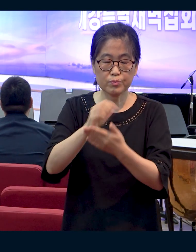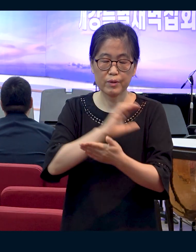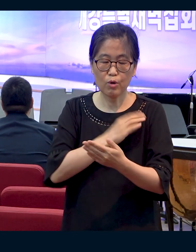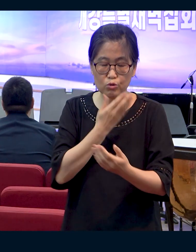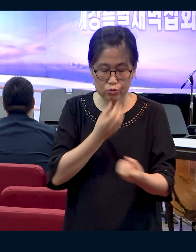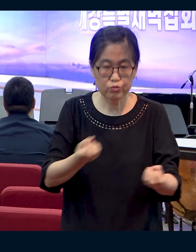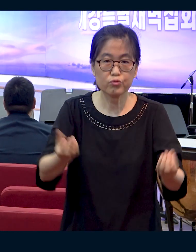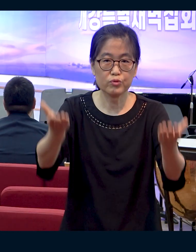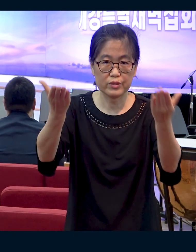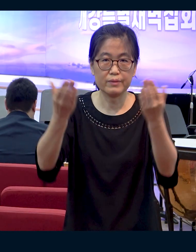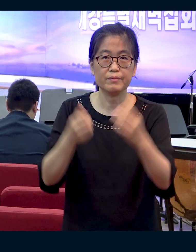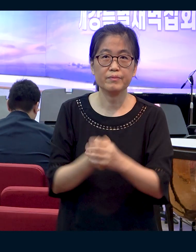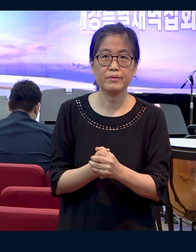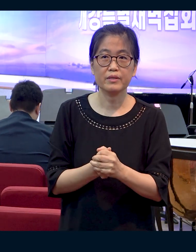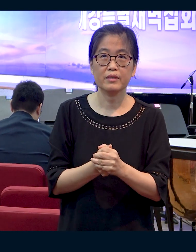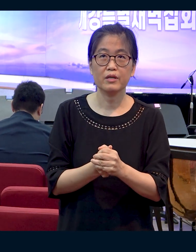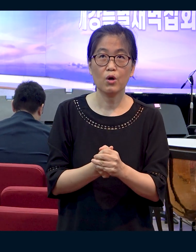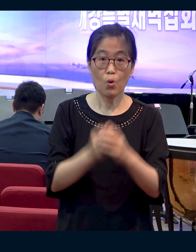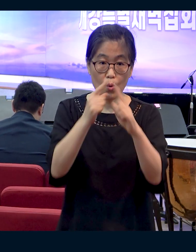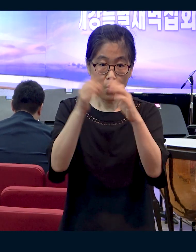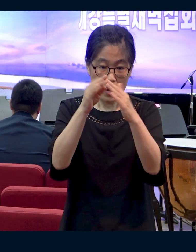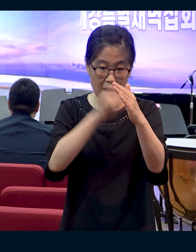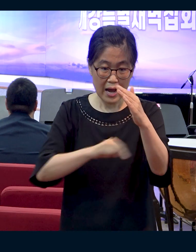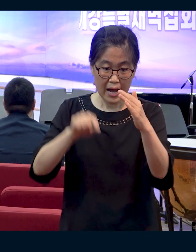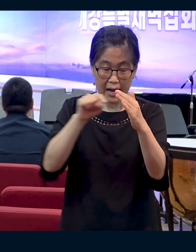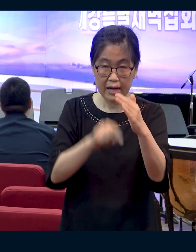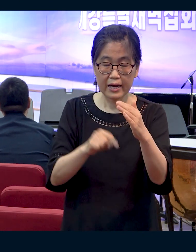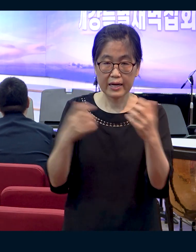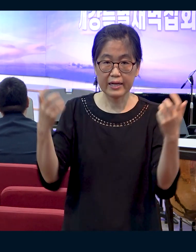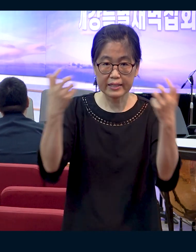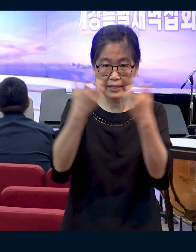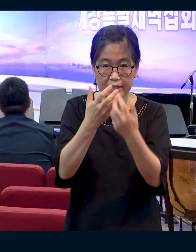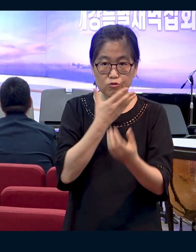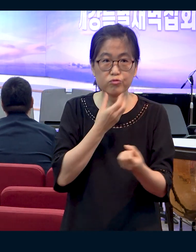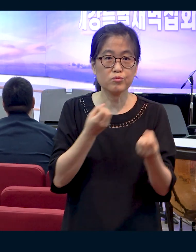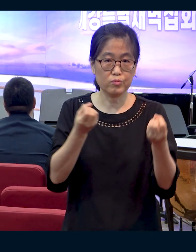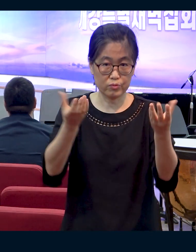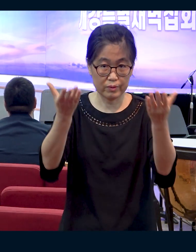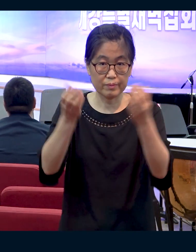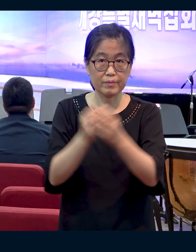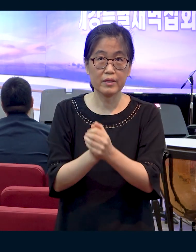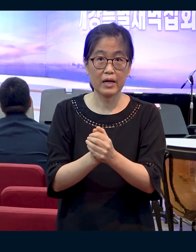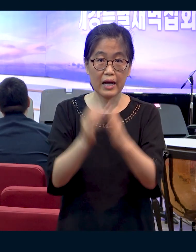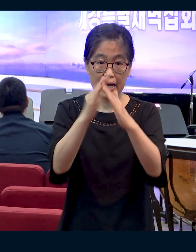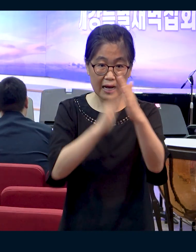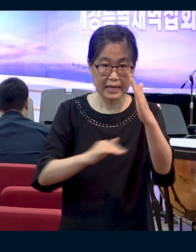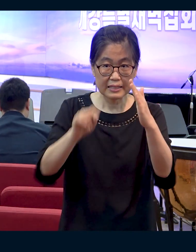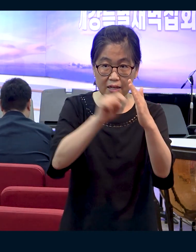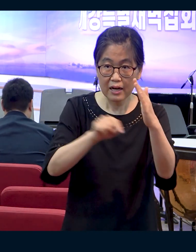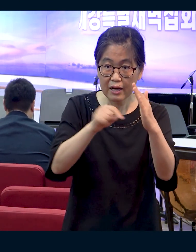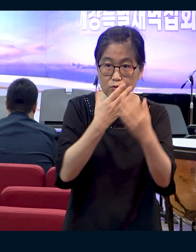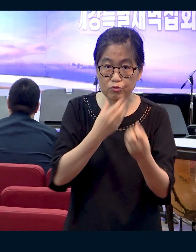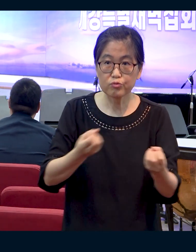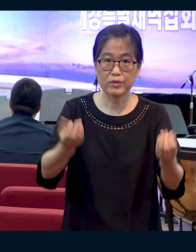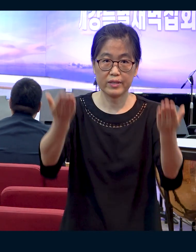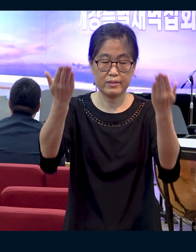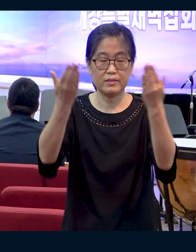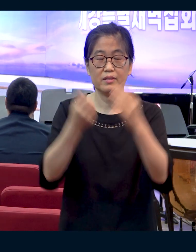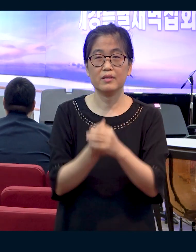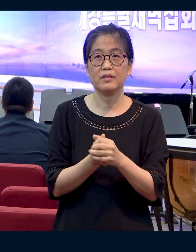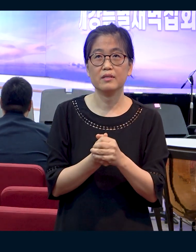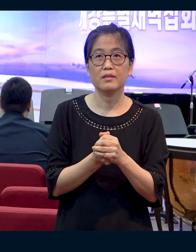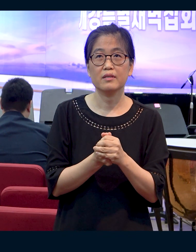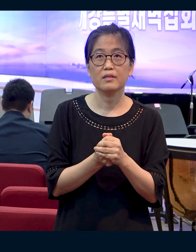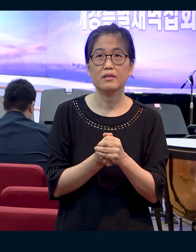이름으로 축원합니다. 이것이 우리 교회 안에 가득할 수 있기를 주의 이름으로 축원합니다. 이것이 여러분의 가정 가운데 충만할 수 있기를 주의